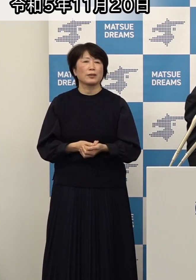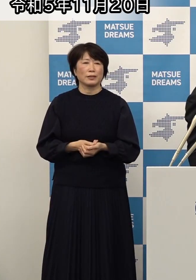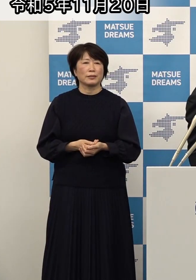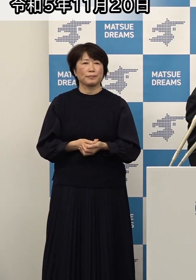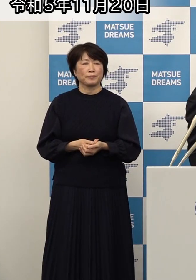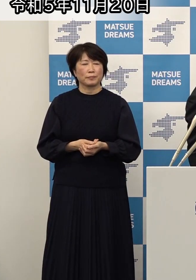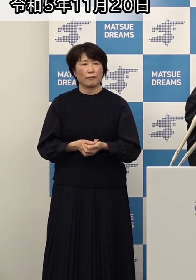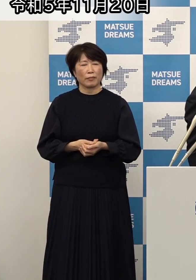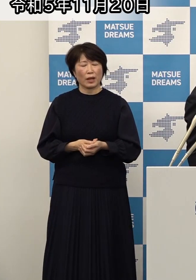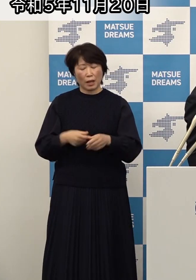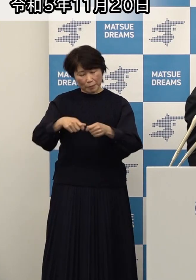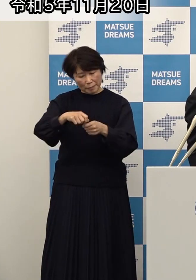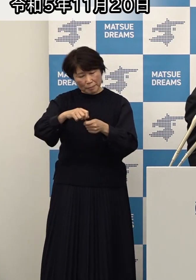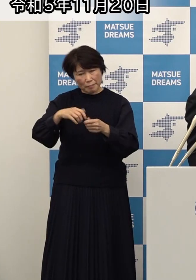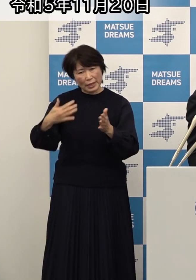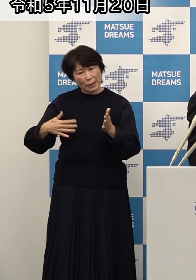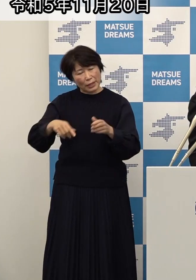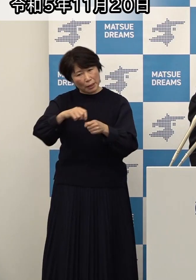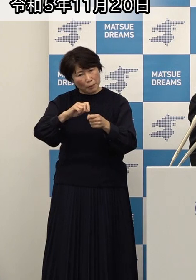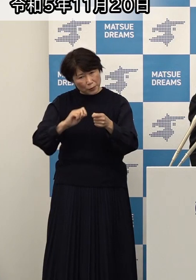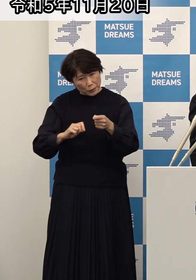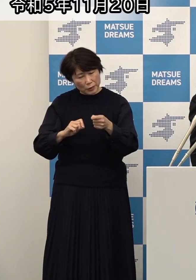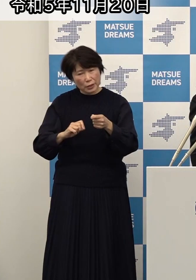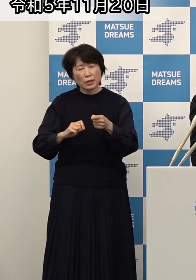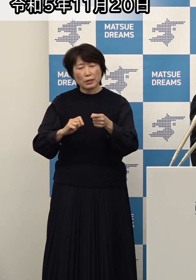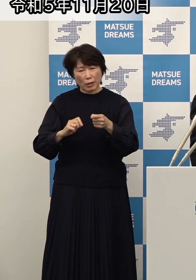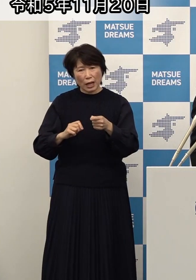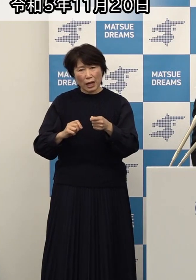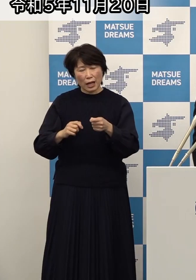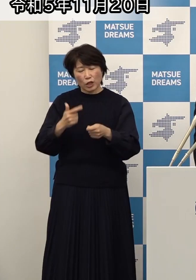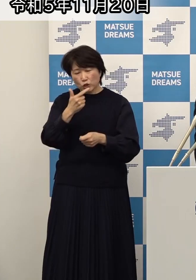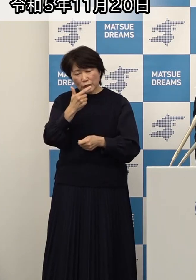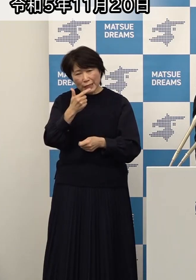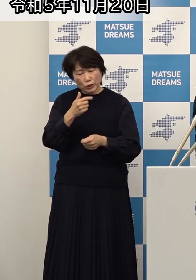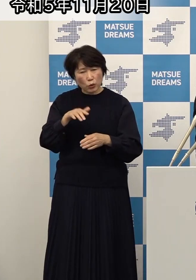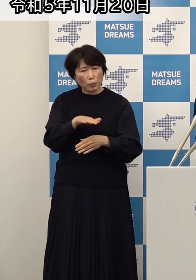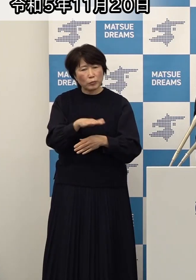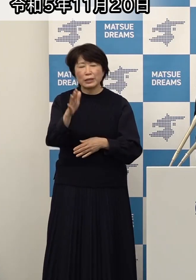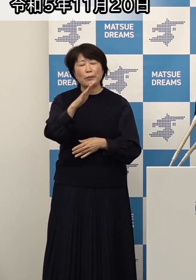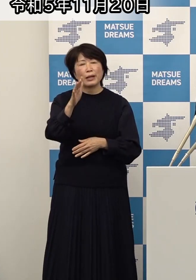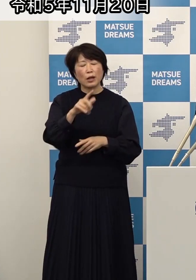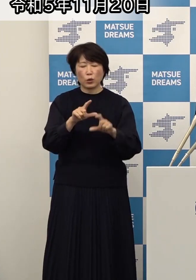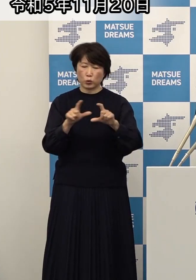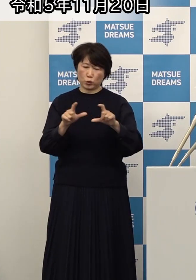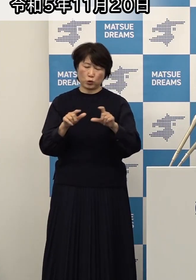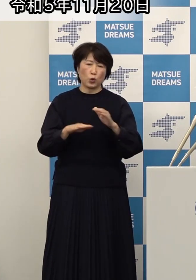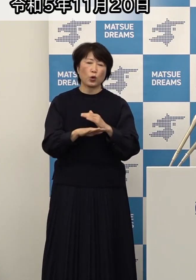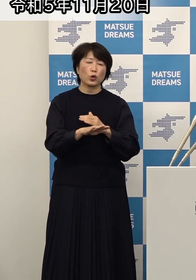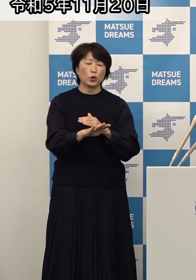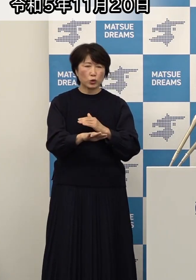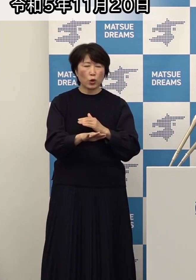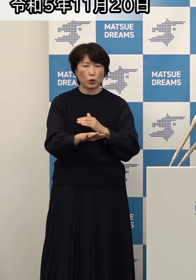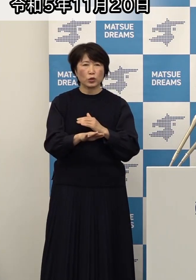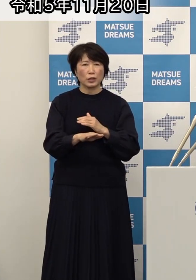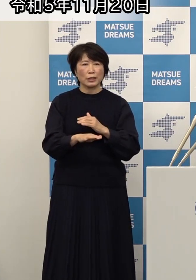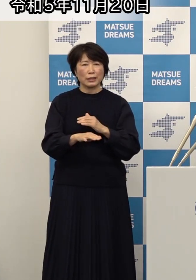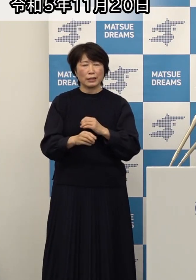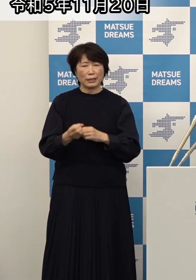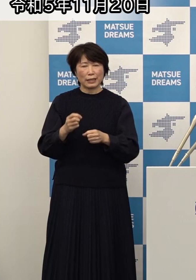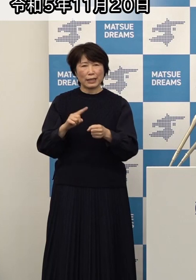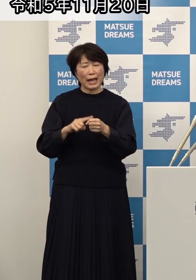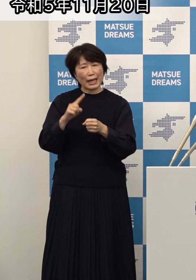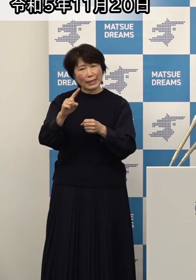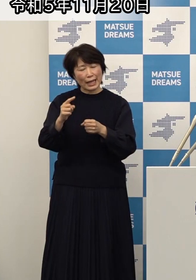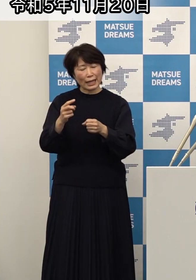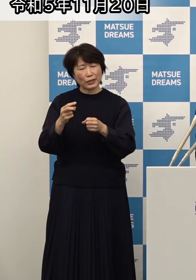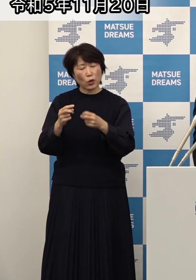というのはですね、未開封で常温保存できるもの、そして賞味期限が来年の2月以降になっているも